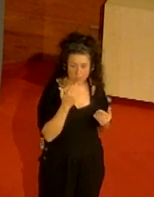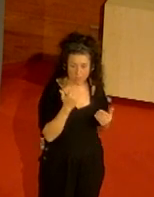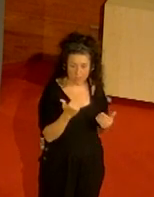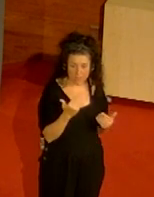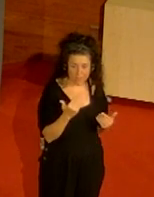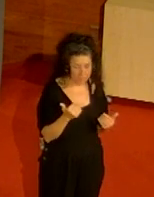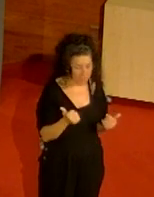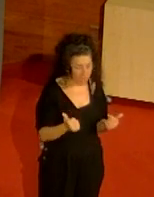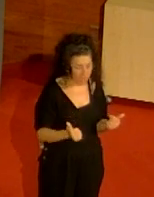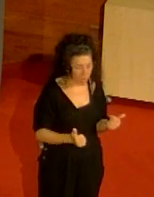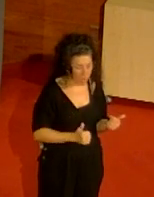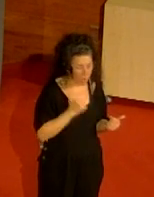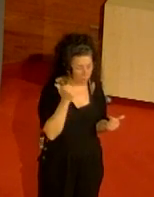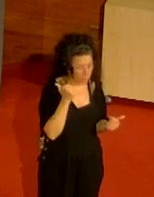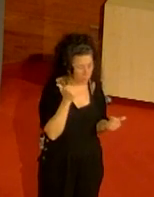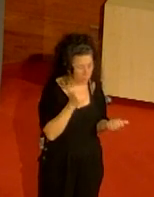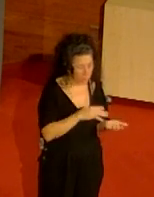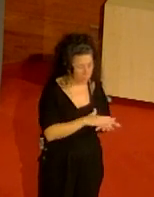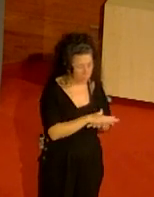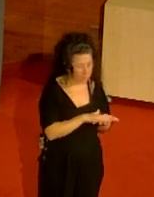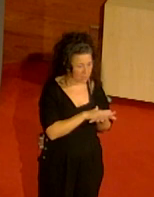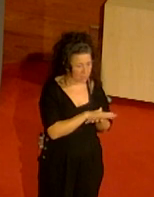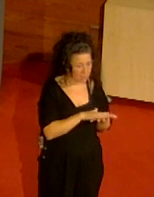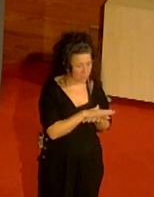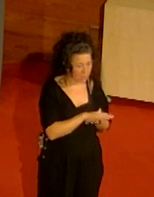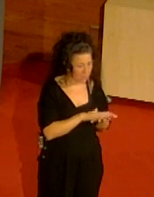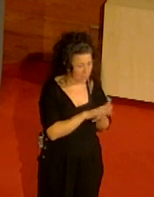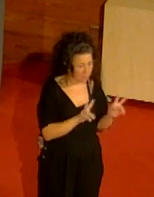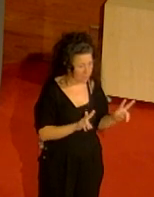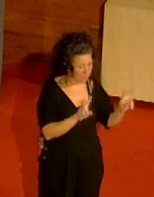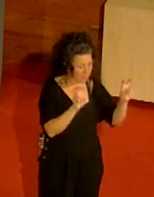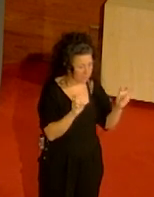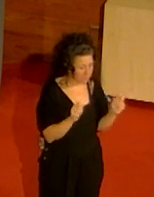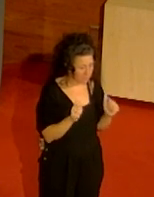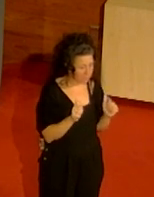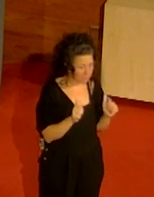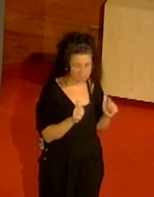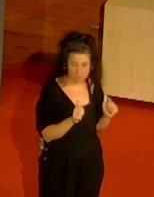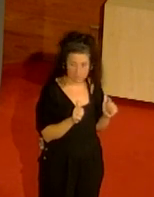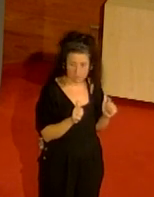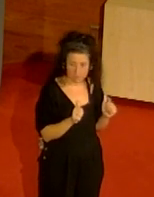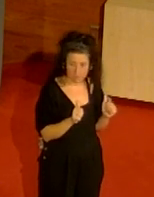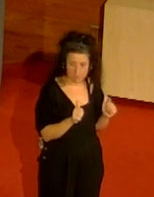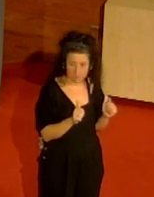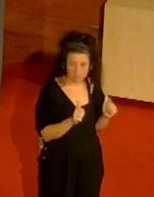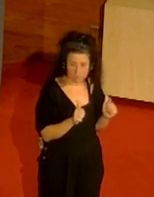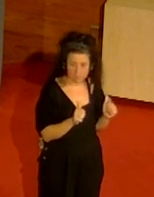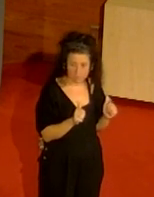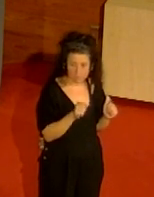que nos das de hablar de este tema, que es siempre muy difícil entre la población, ¿no? Entre las